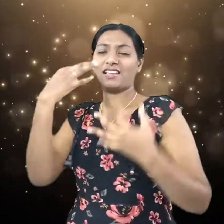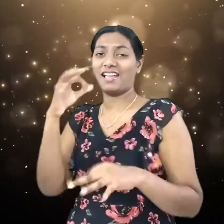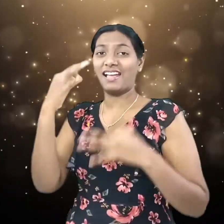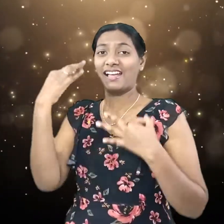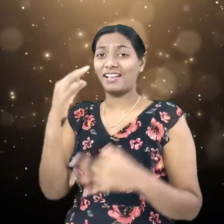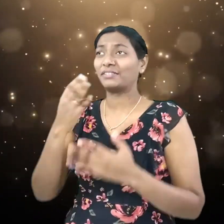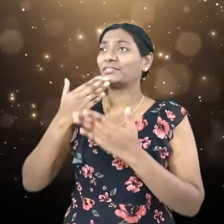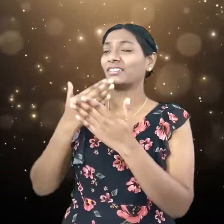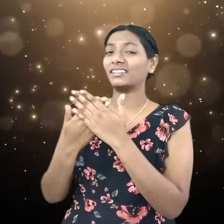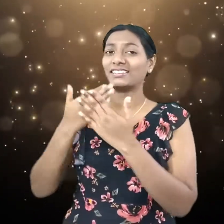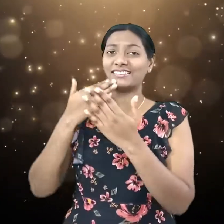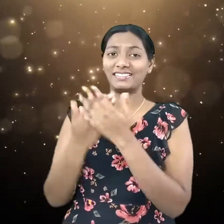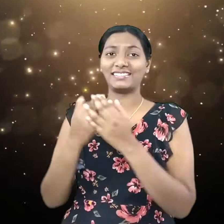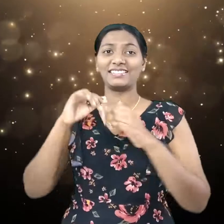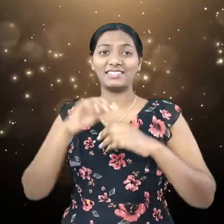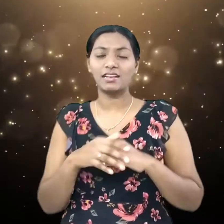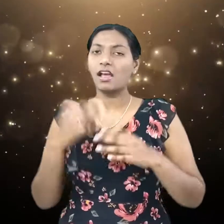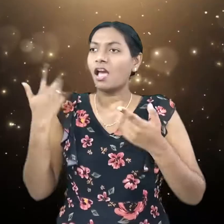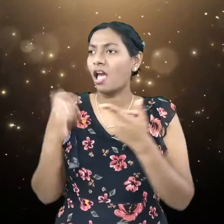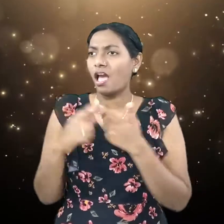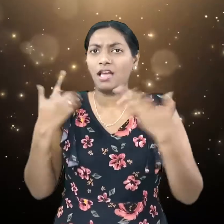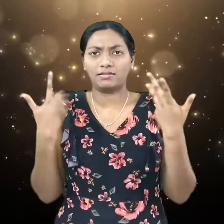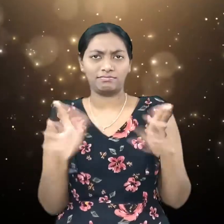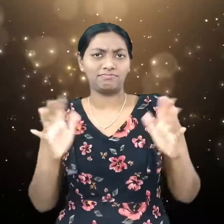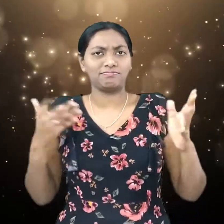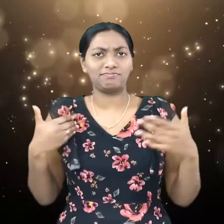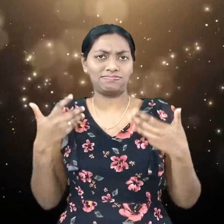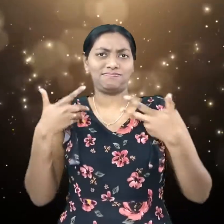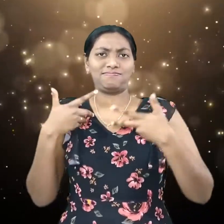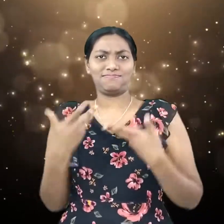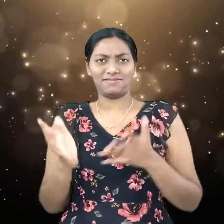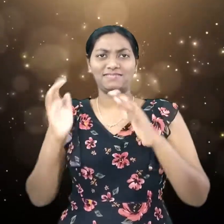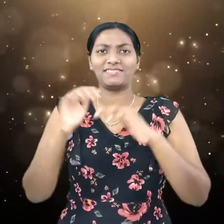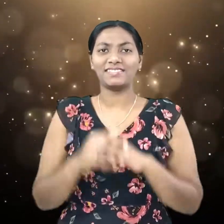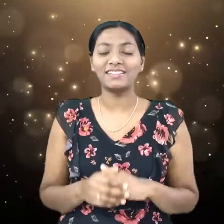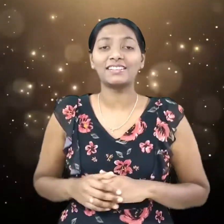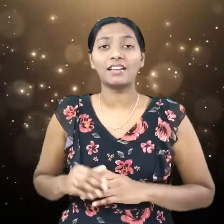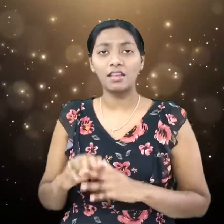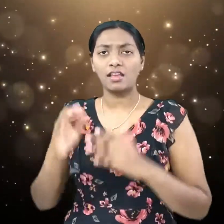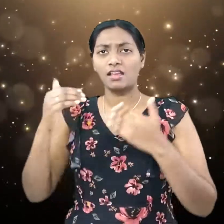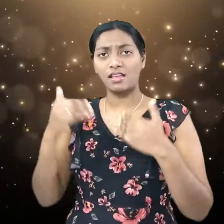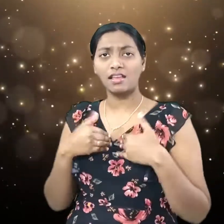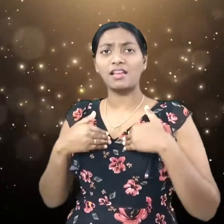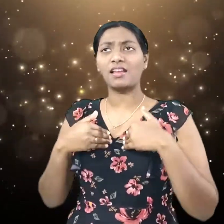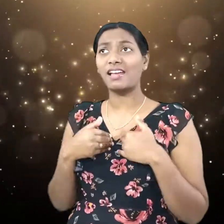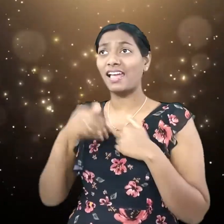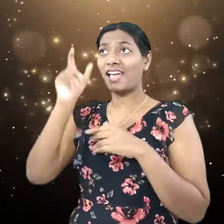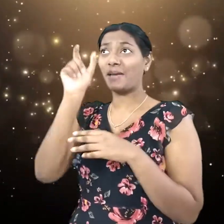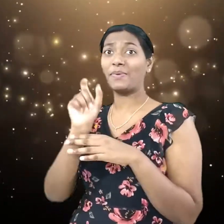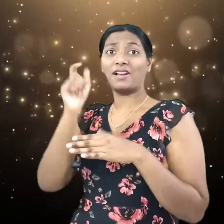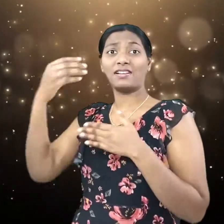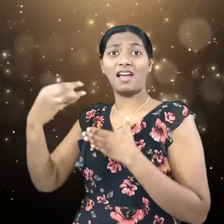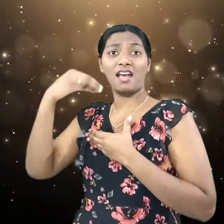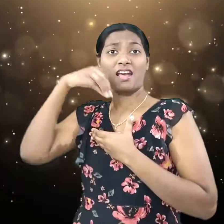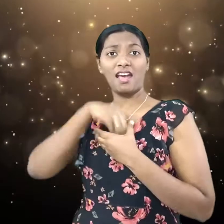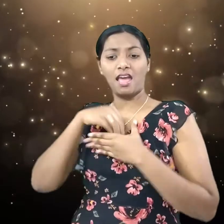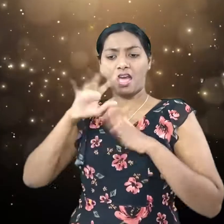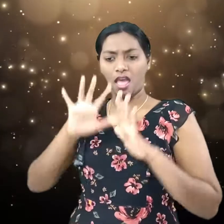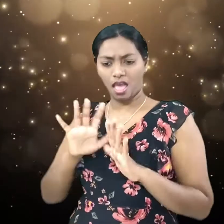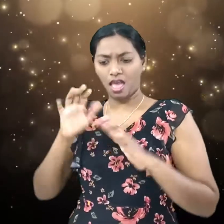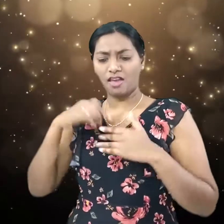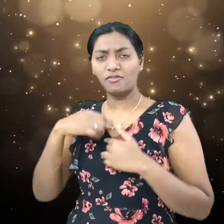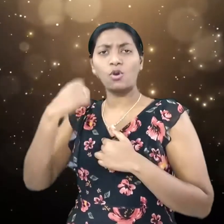मैं नाच के करूं चाहे जो हो जाए, मुझ में जो है